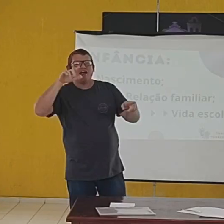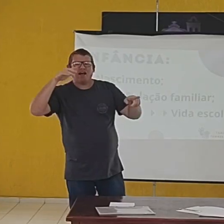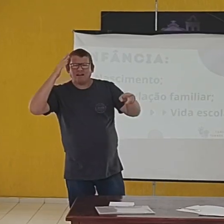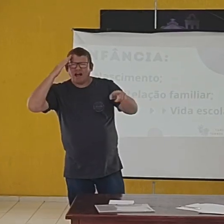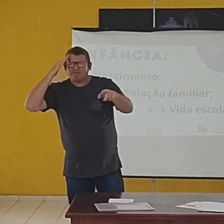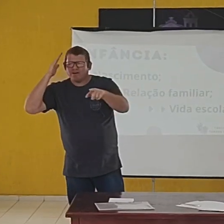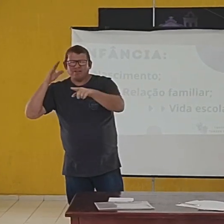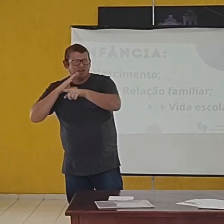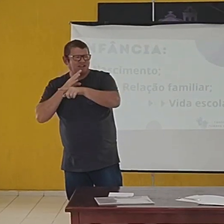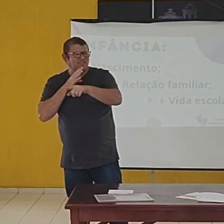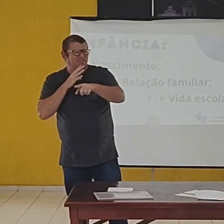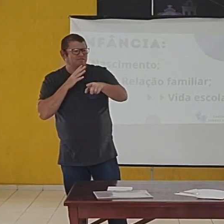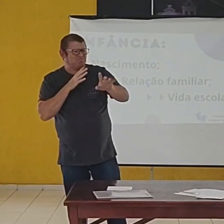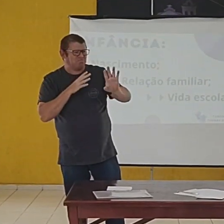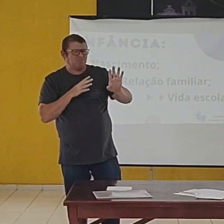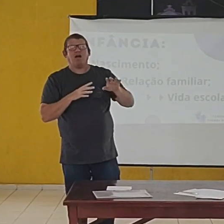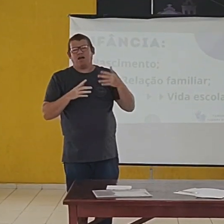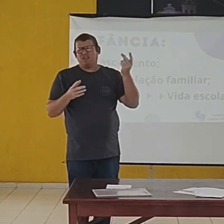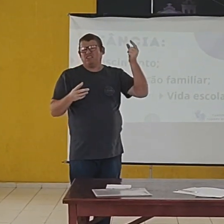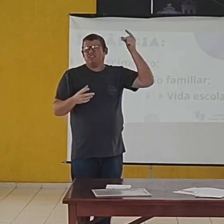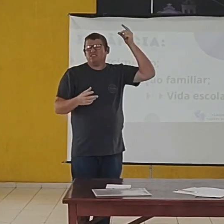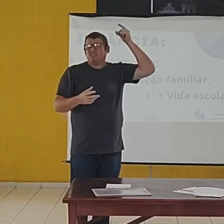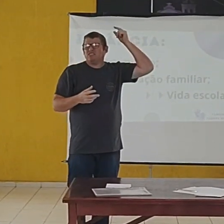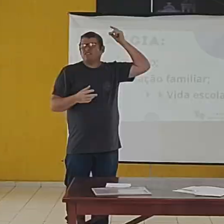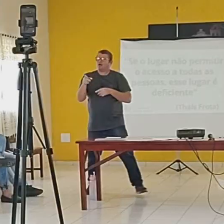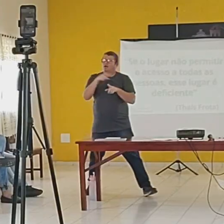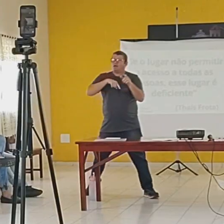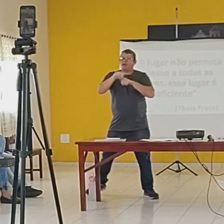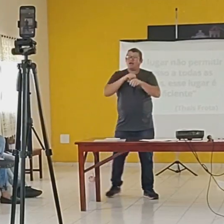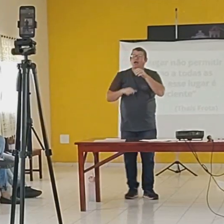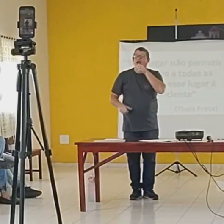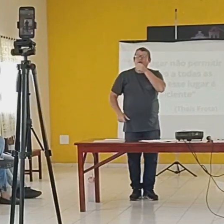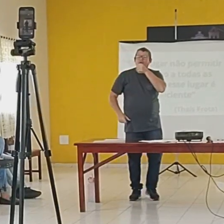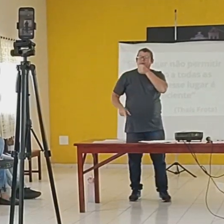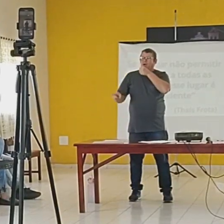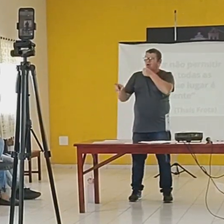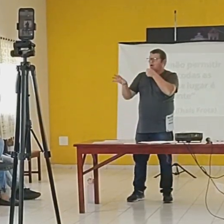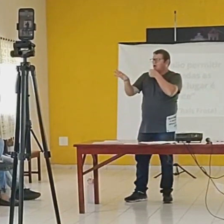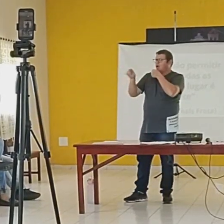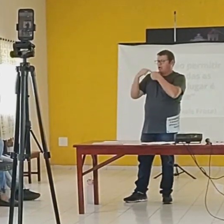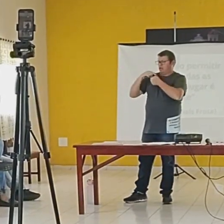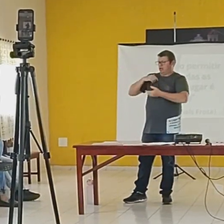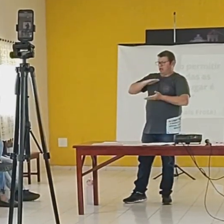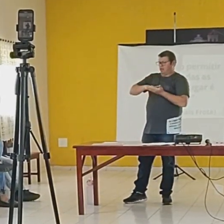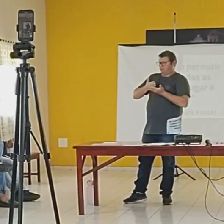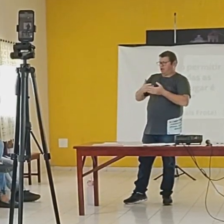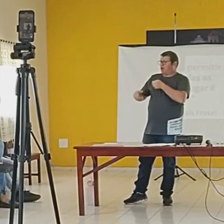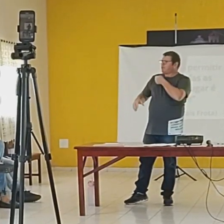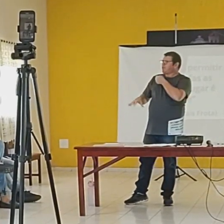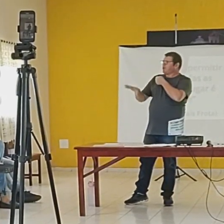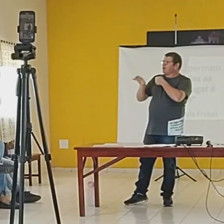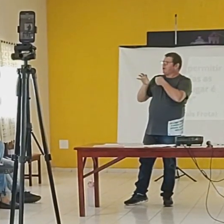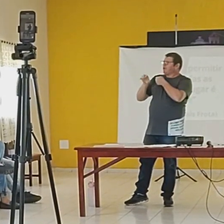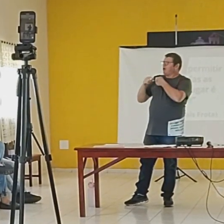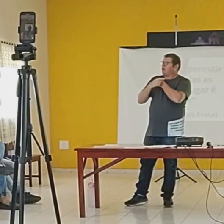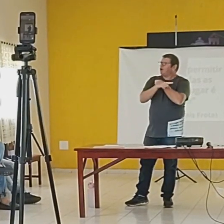Talvez você não tenha entendido a mensagem transmitida pelo nosso amigo surdo Tarcísio Torres Soares.